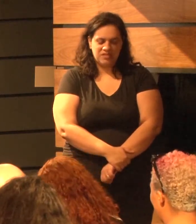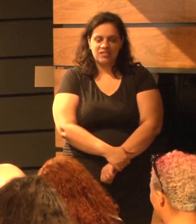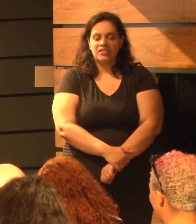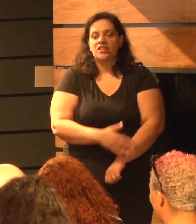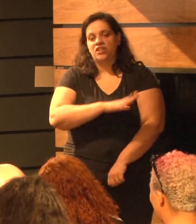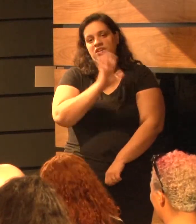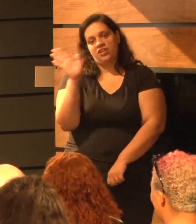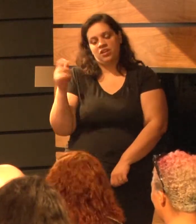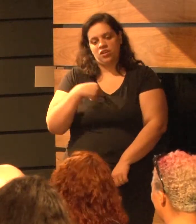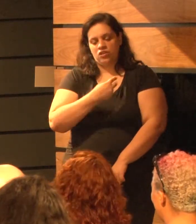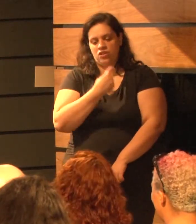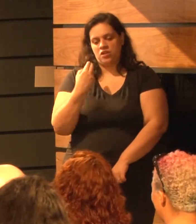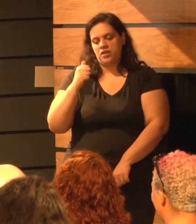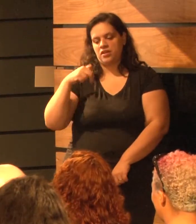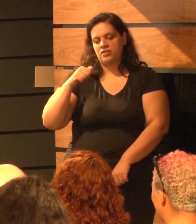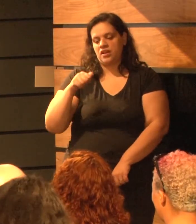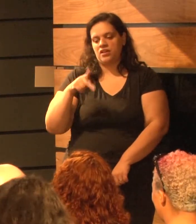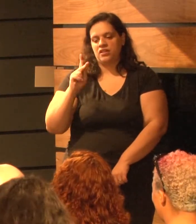dia.